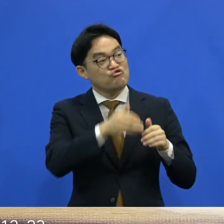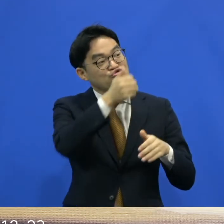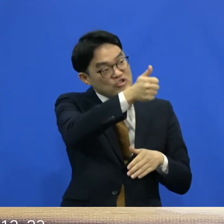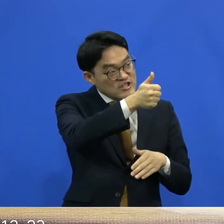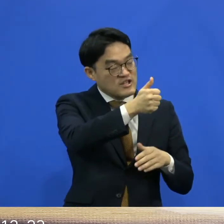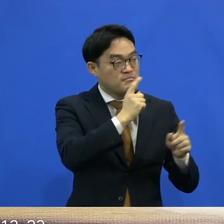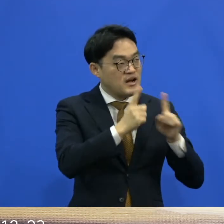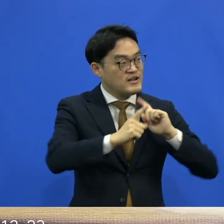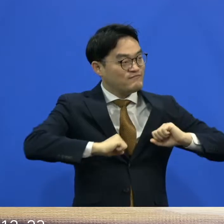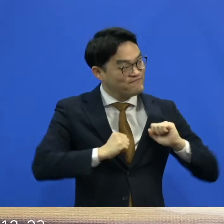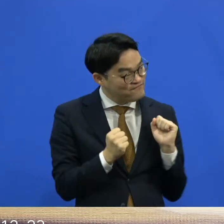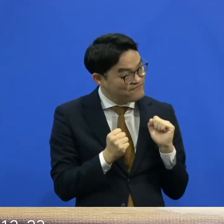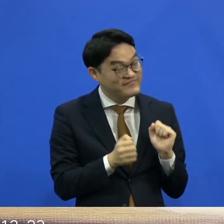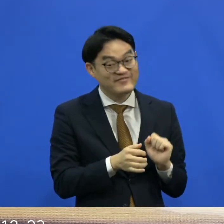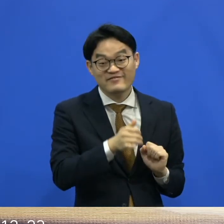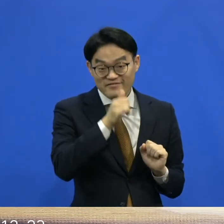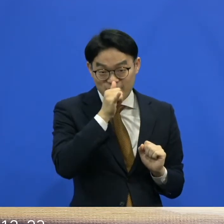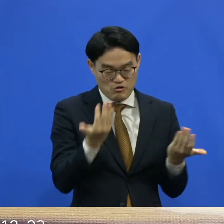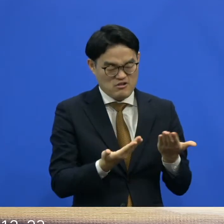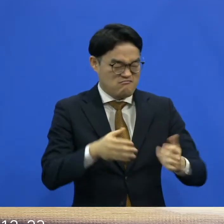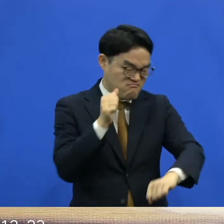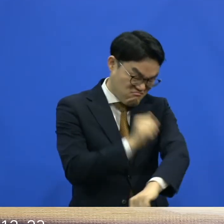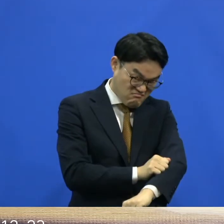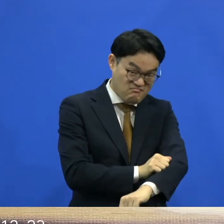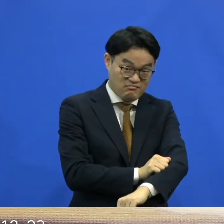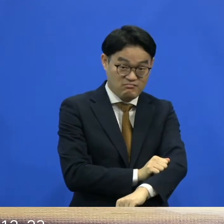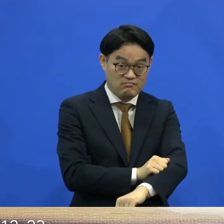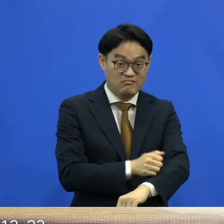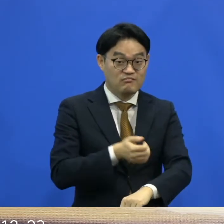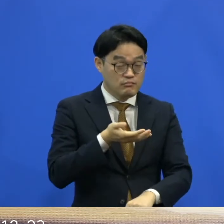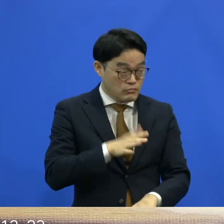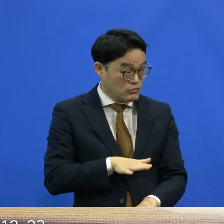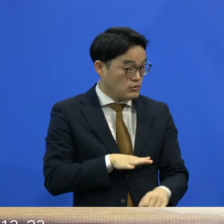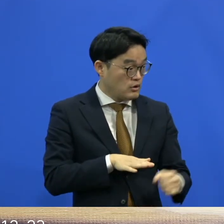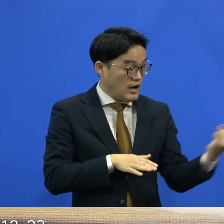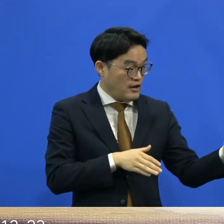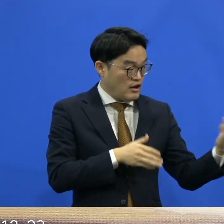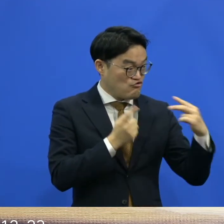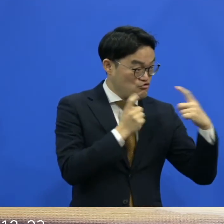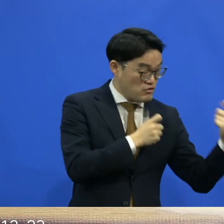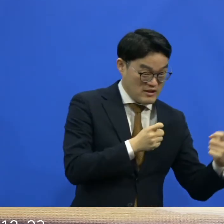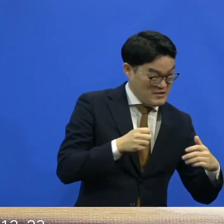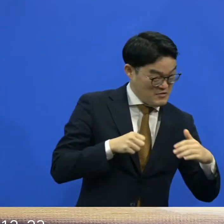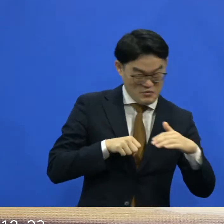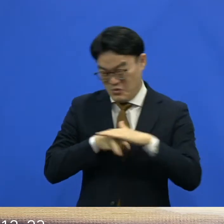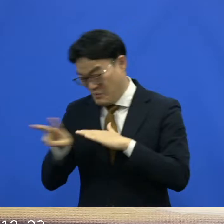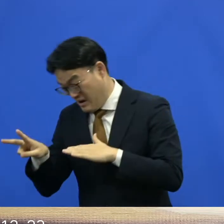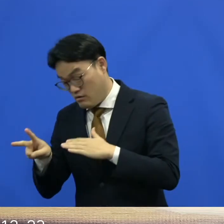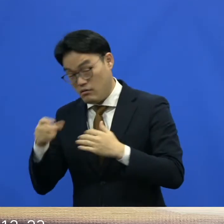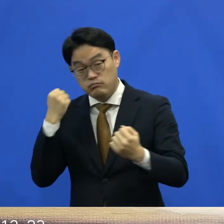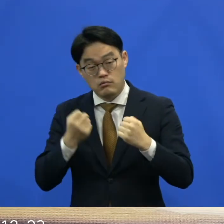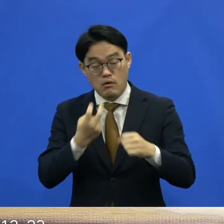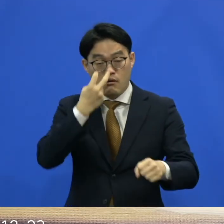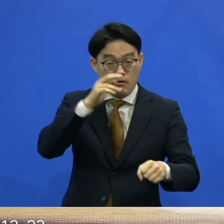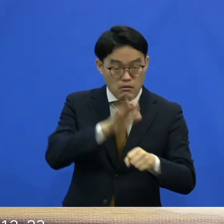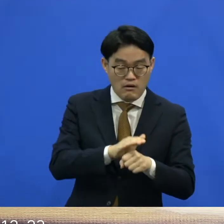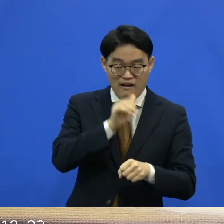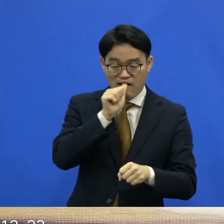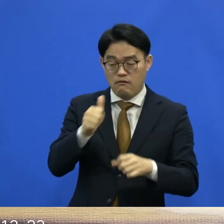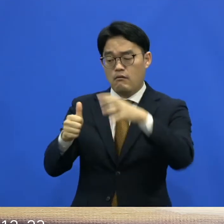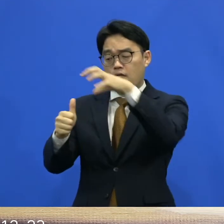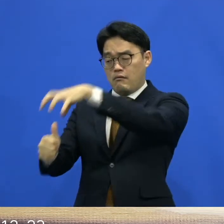아니라 감옥이었습니다. 이 보디발 아내의 분노에 찬 이 보복 공세는